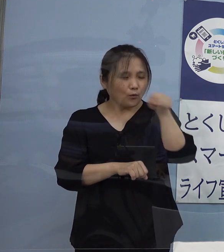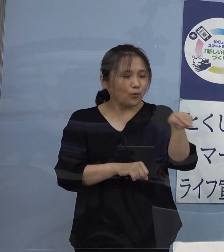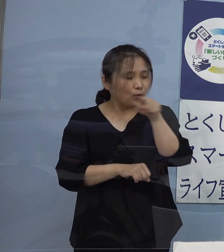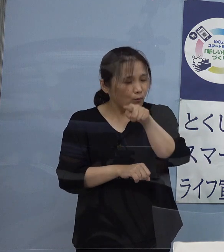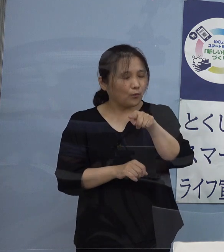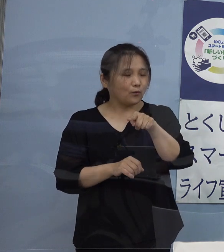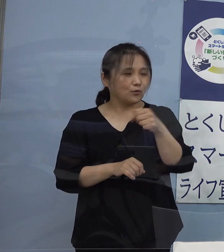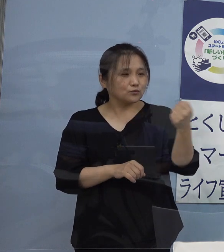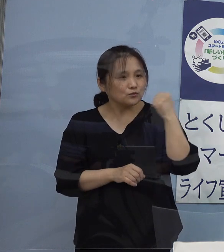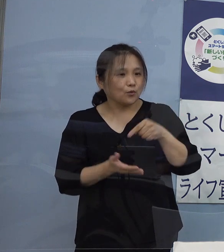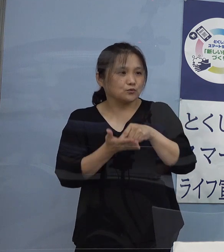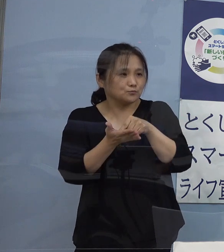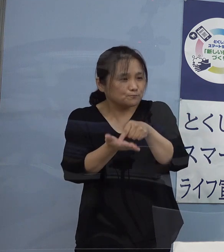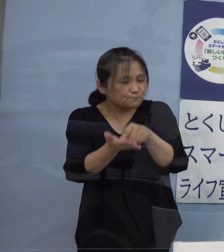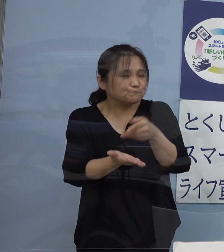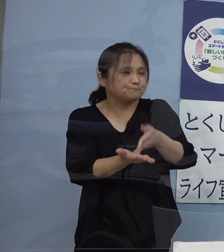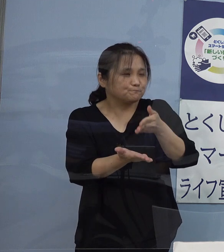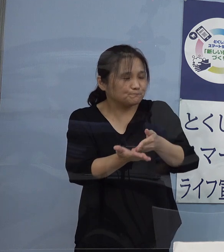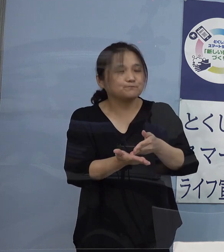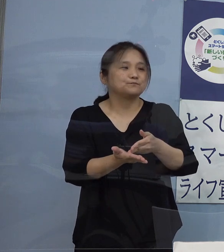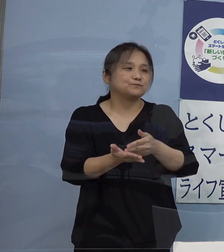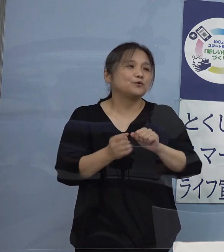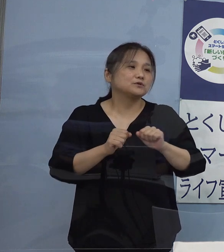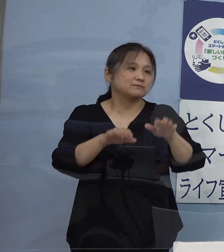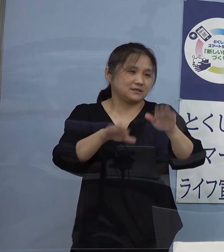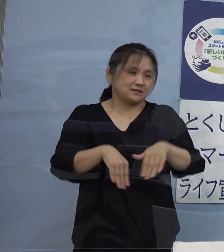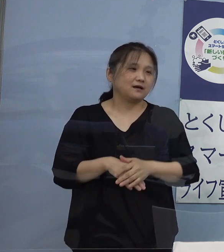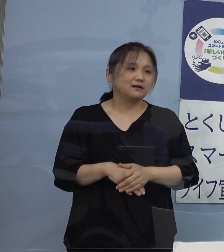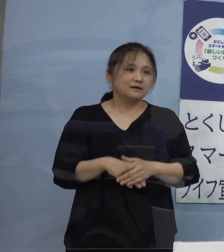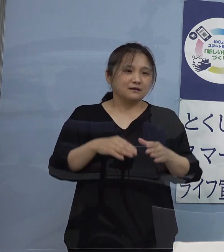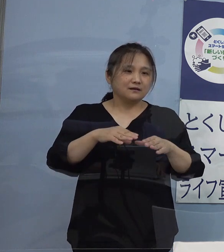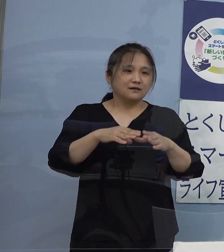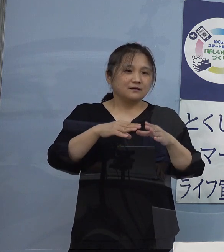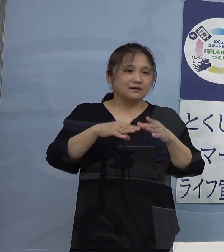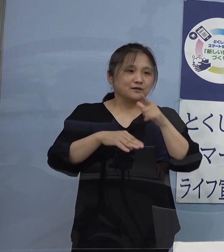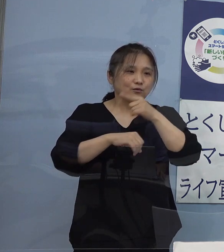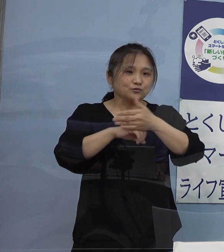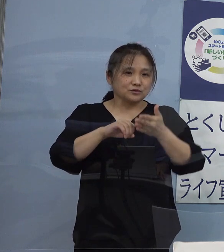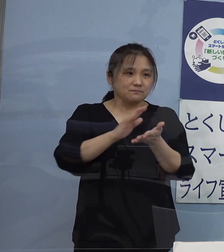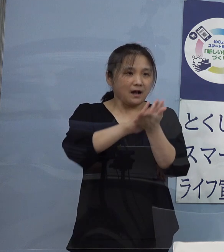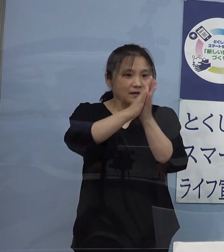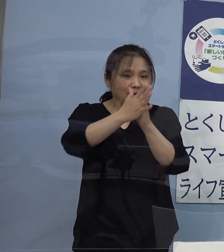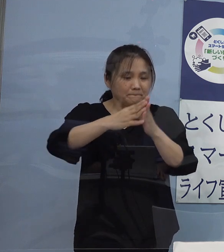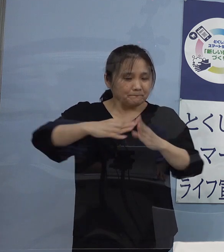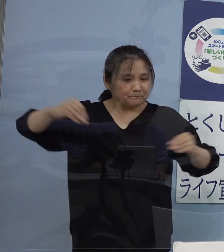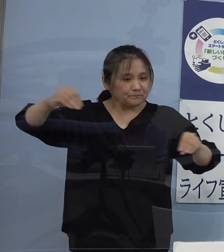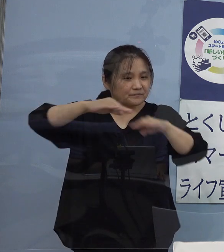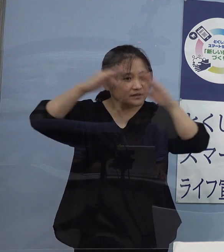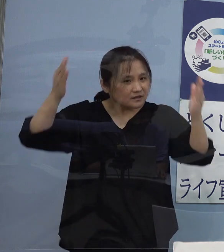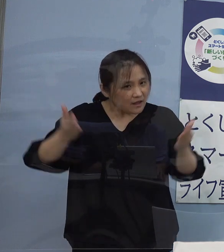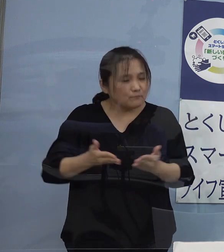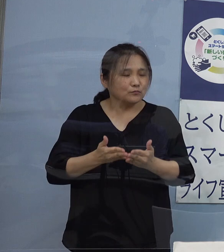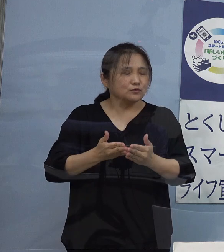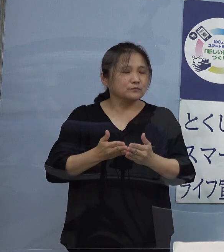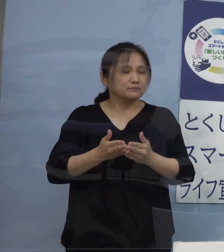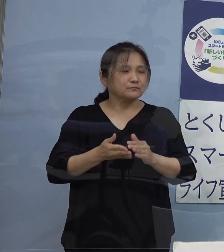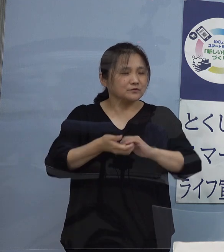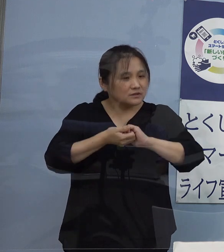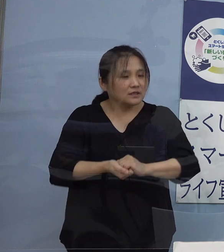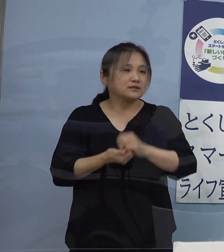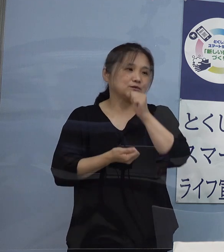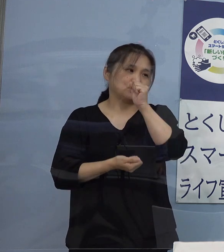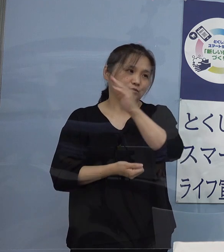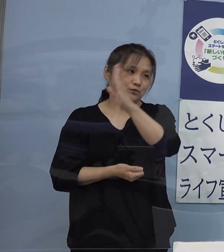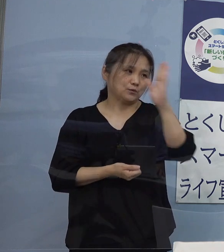させていただいております。まあ、この点については、まあ、全県化ということにもつながってきますが、ぜひよろしくお願いしたいと考えています